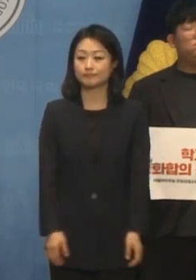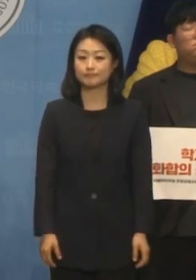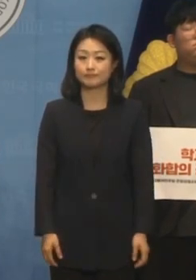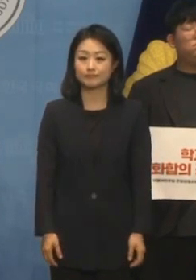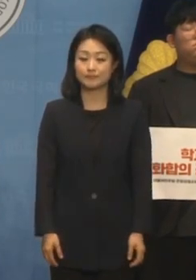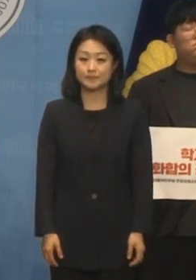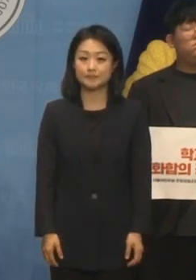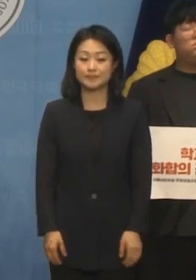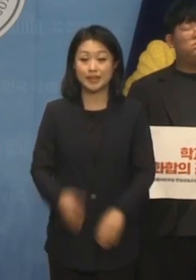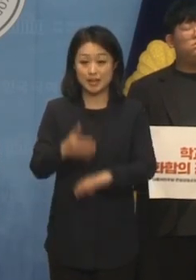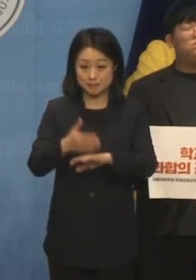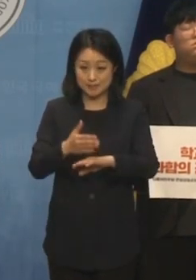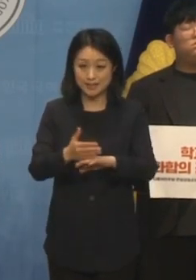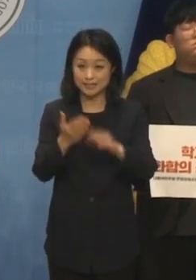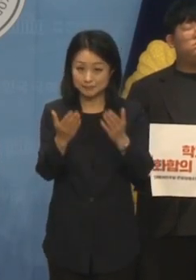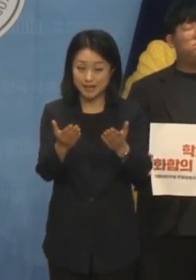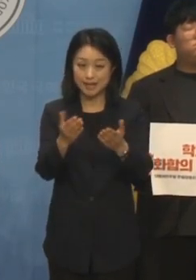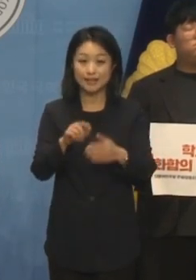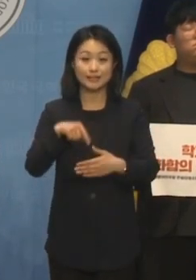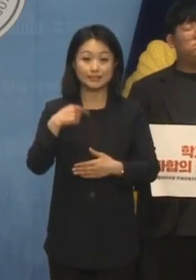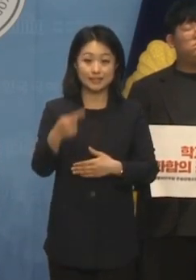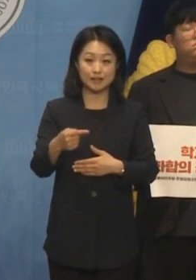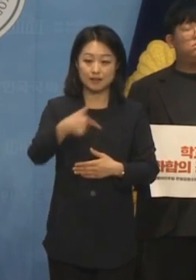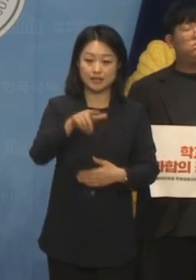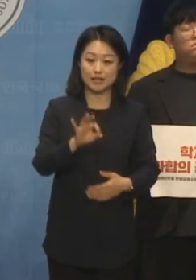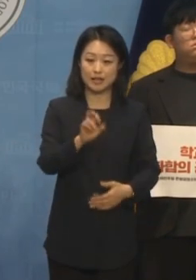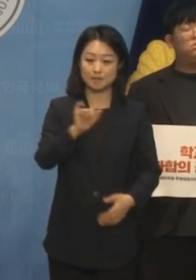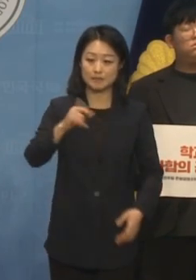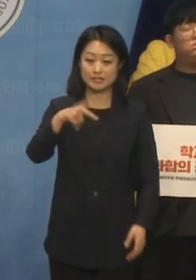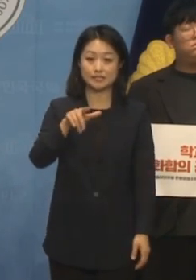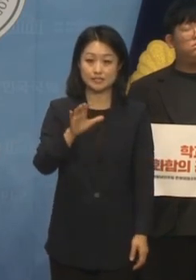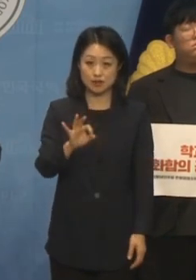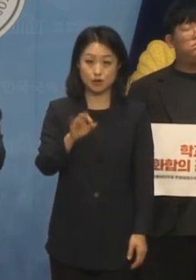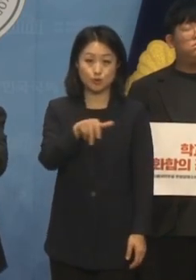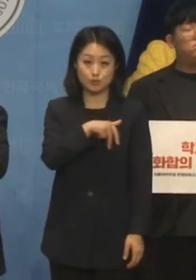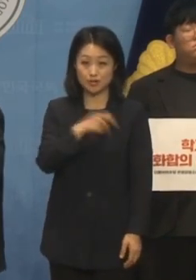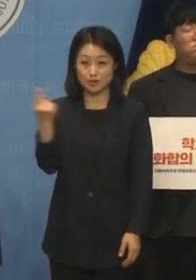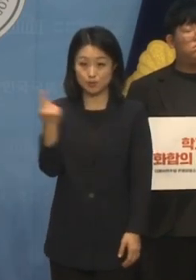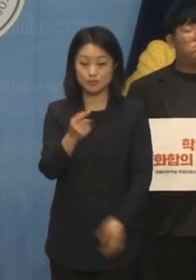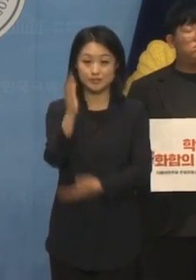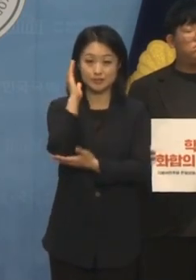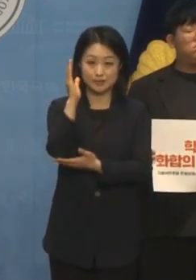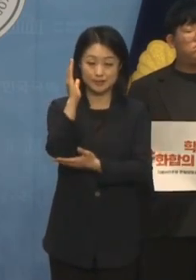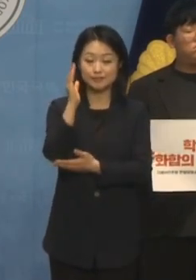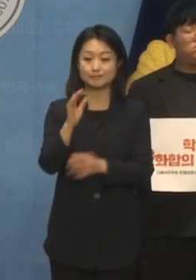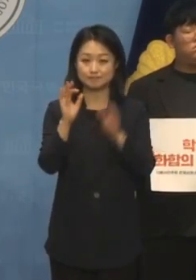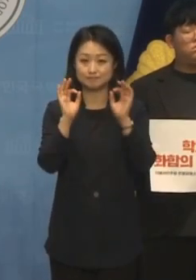박주민 의원님 감사합니다. 다음은 강민정 의원님께서 발언하시겠습니다.